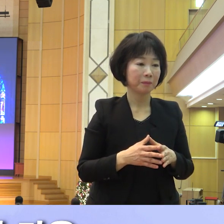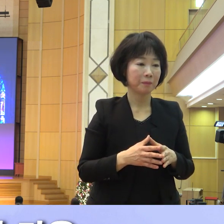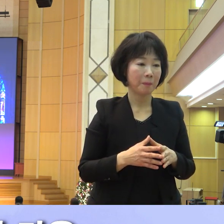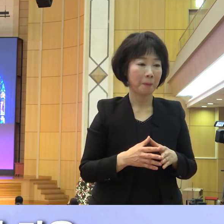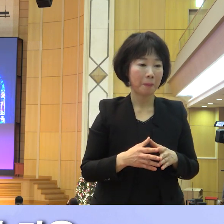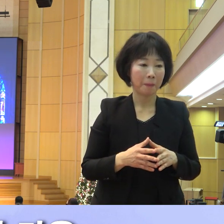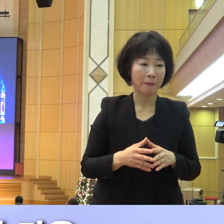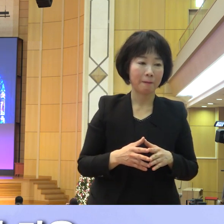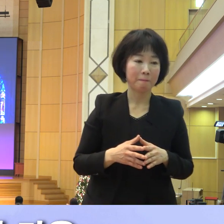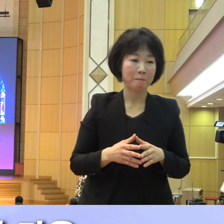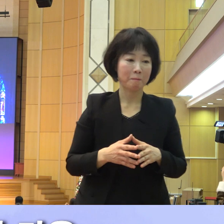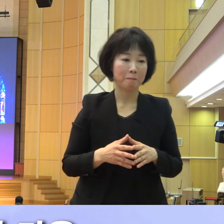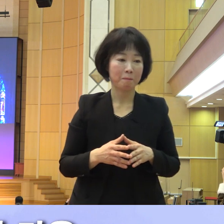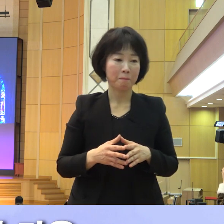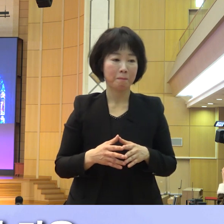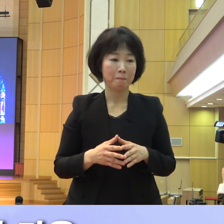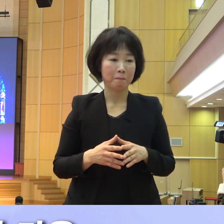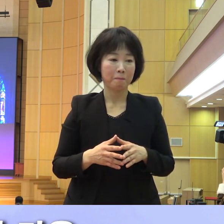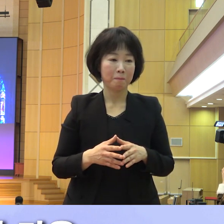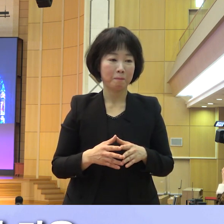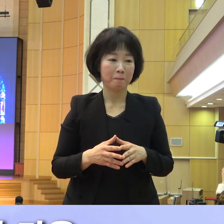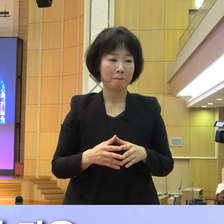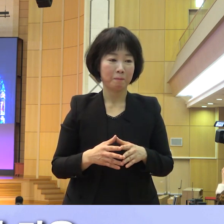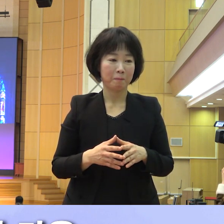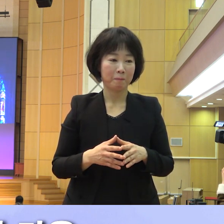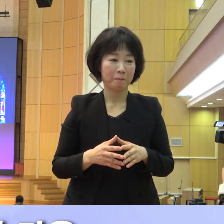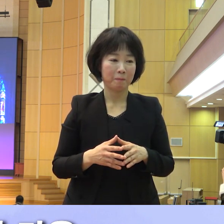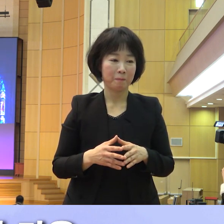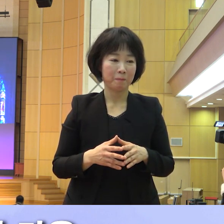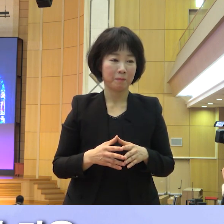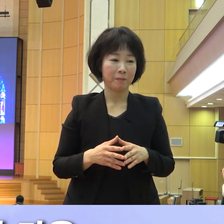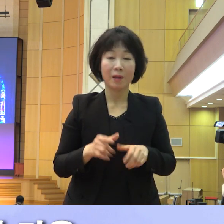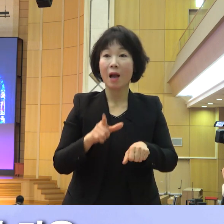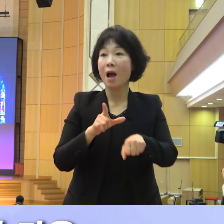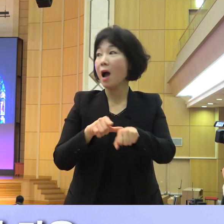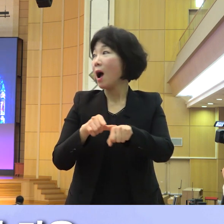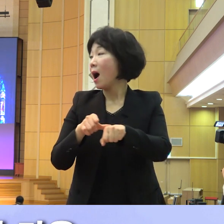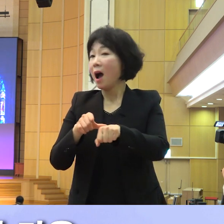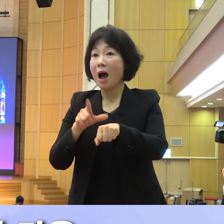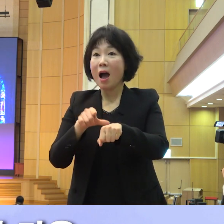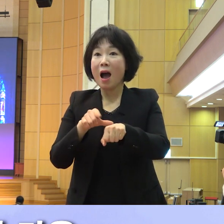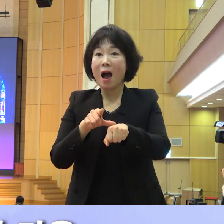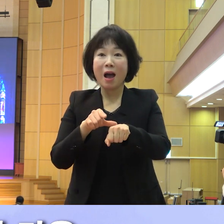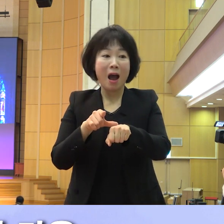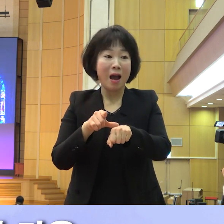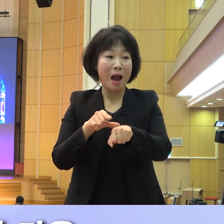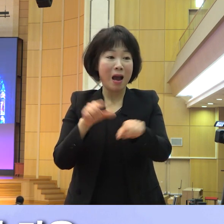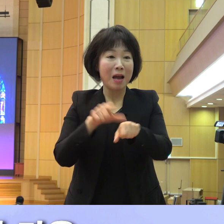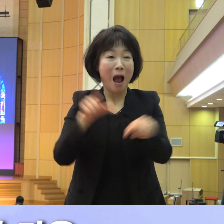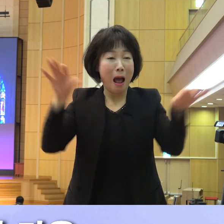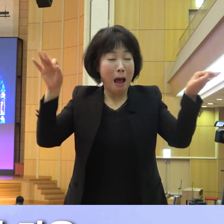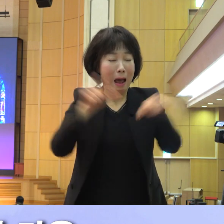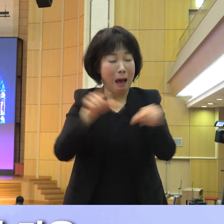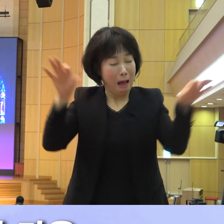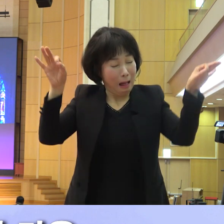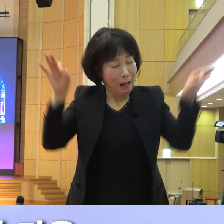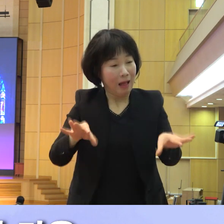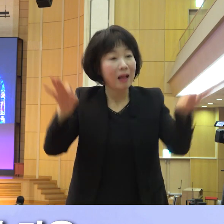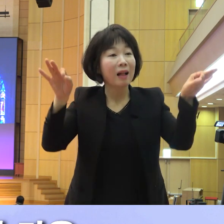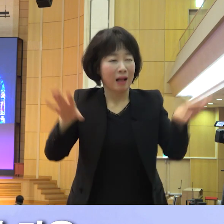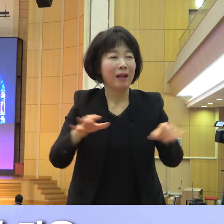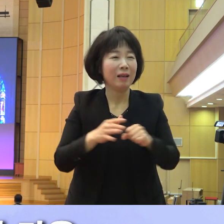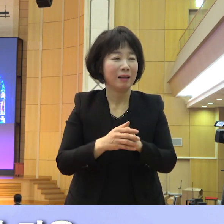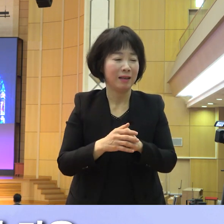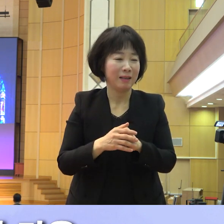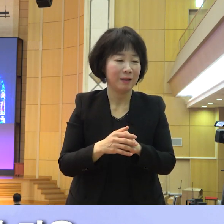보니까 내 나올 때 11분 됐더라고요. 보통 한 8분 정도 돼야 되는데 한 3,